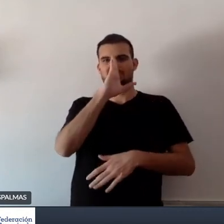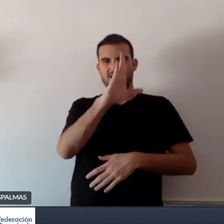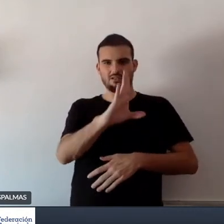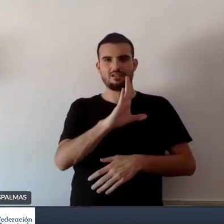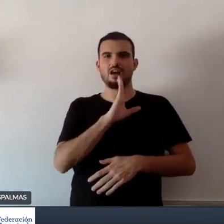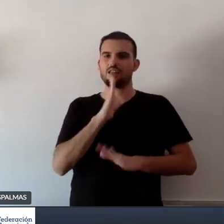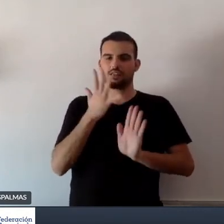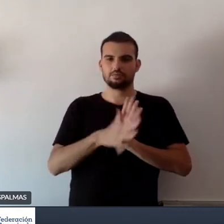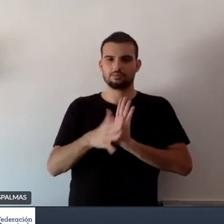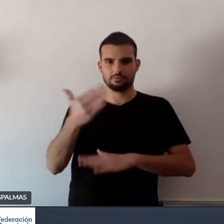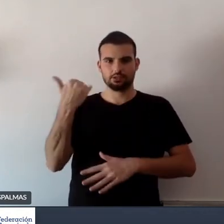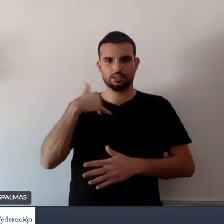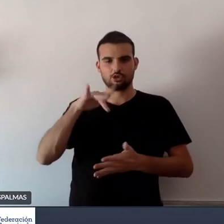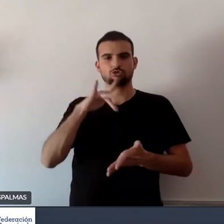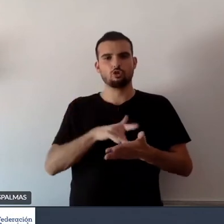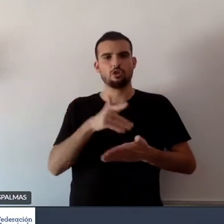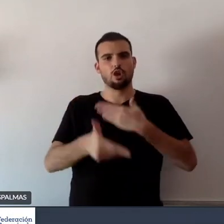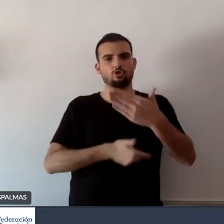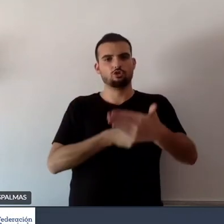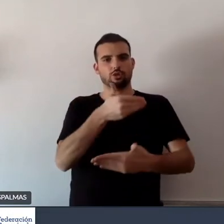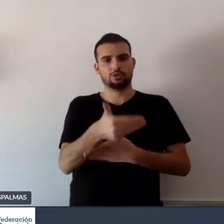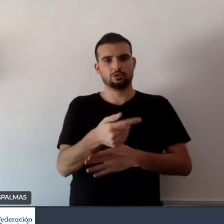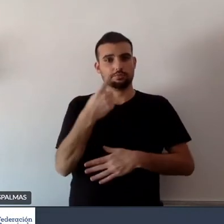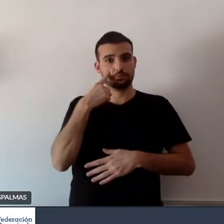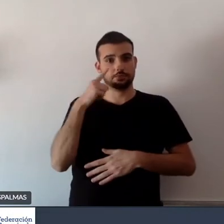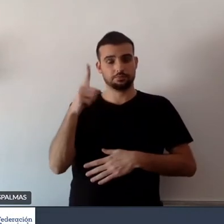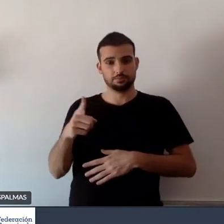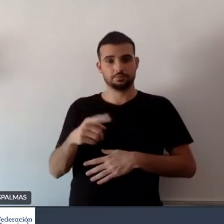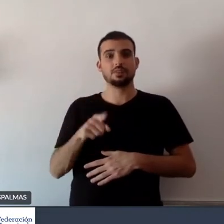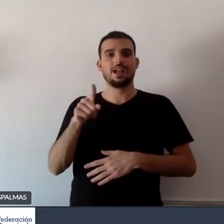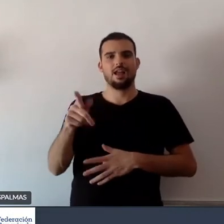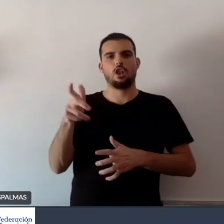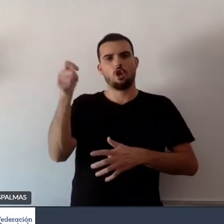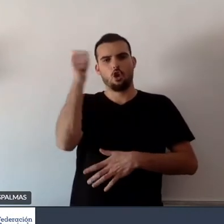Y la continuación al aro. Aquí Marcelinho lee que tiene ventaja para el tiro.